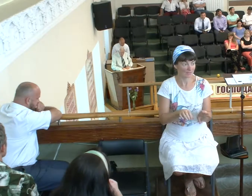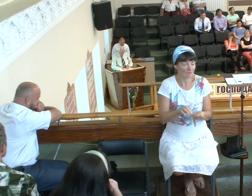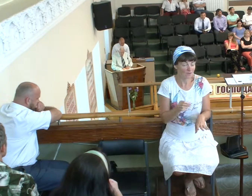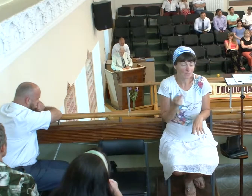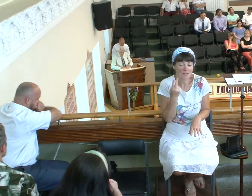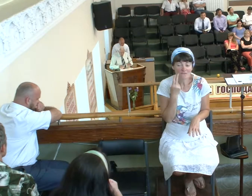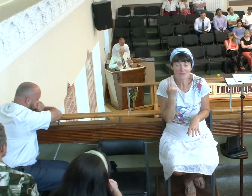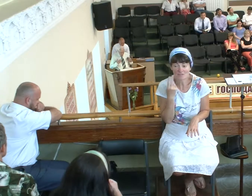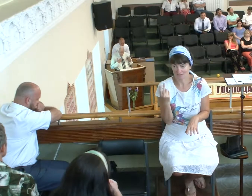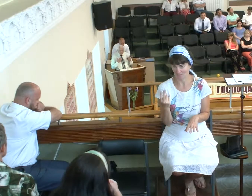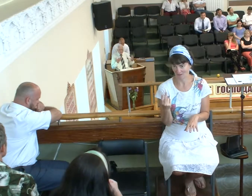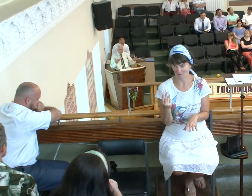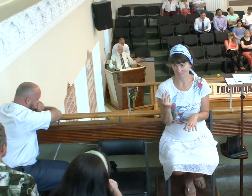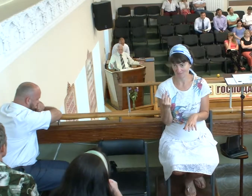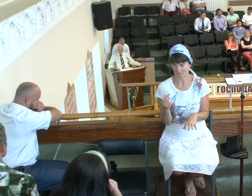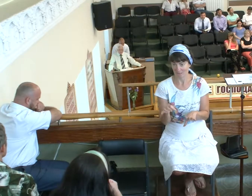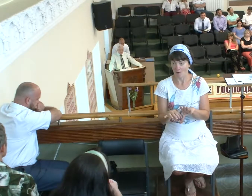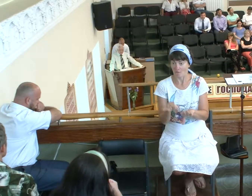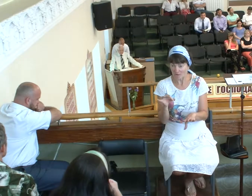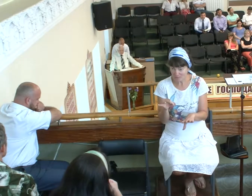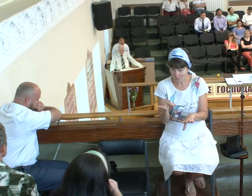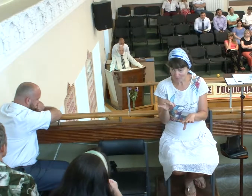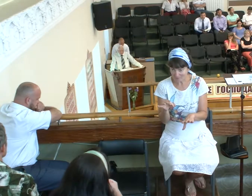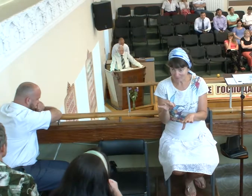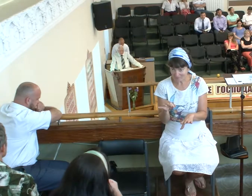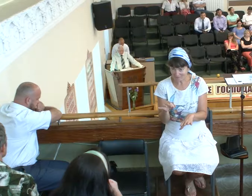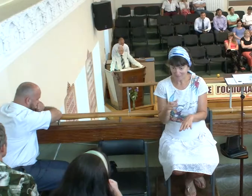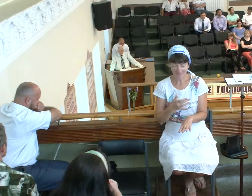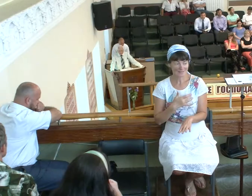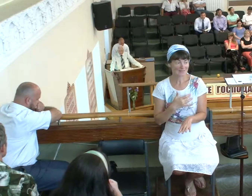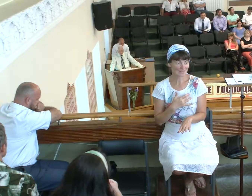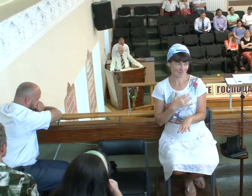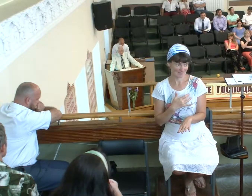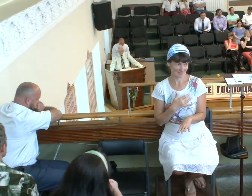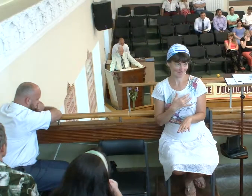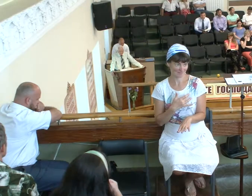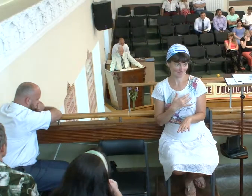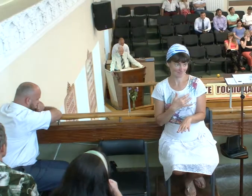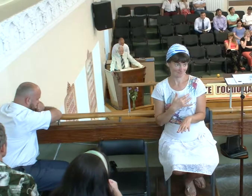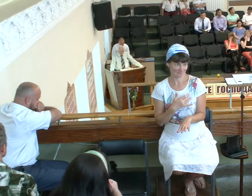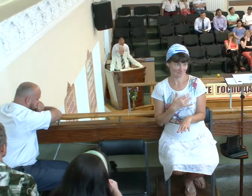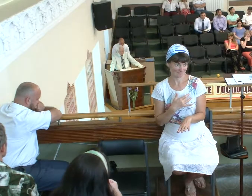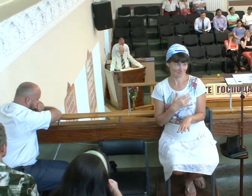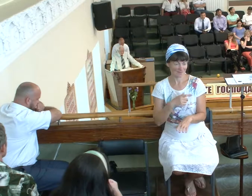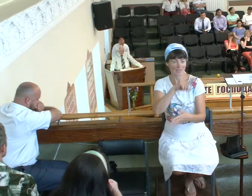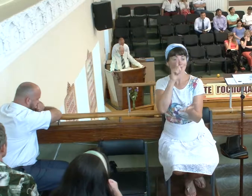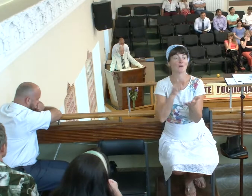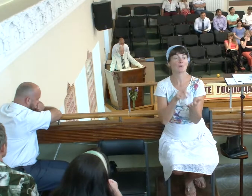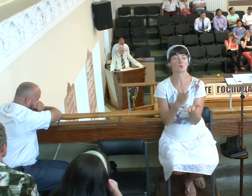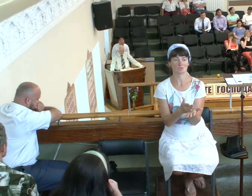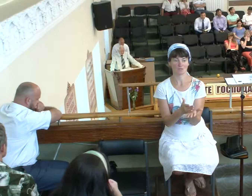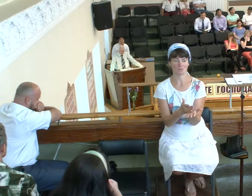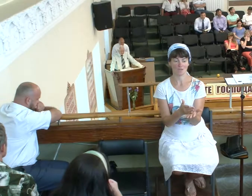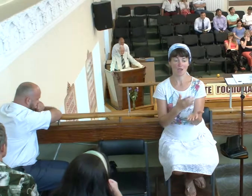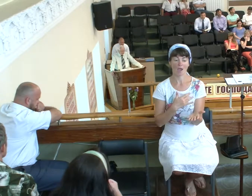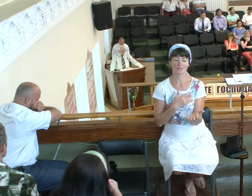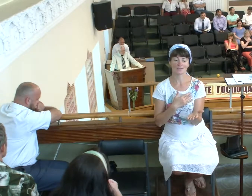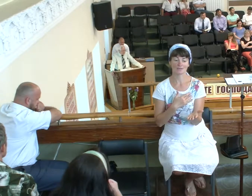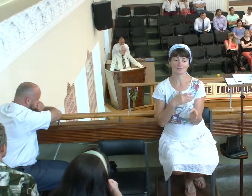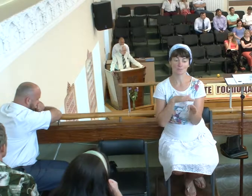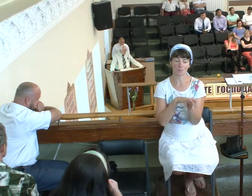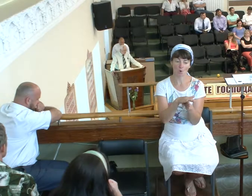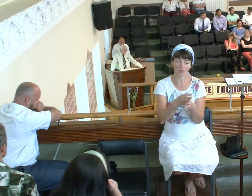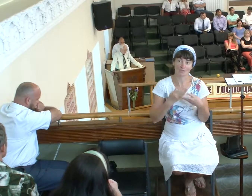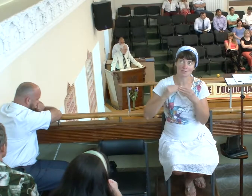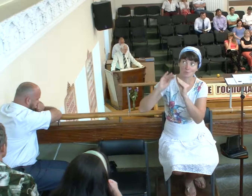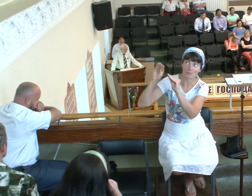постоянный. Выбор нашего сердца, предано ли оно Ему. Друзья, это